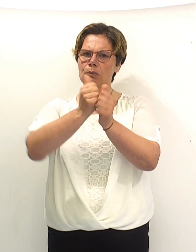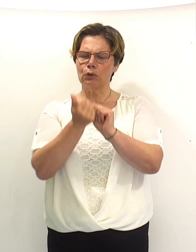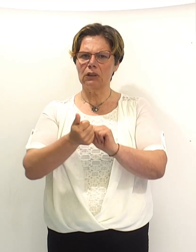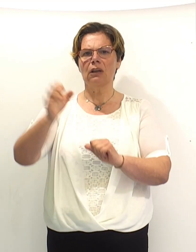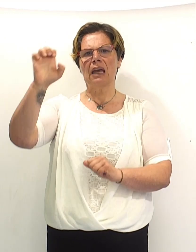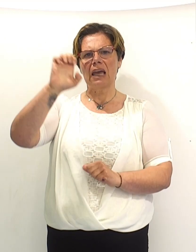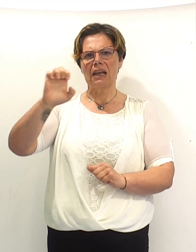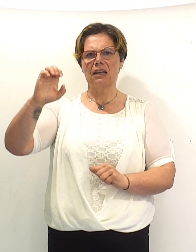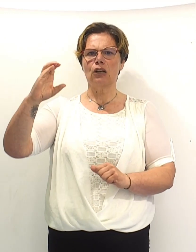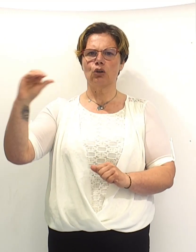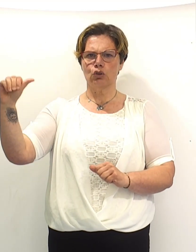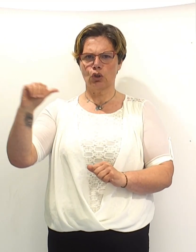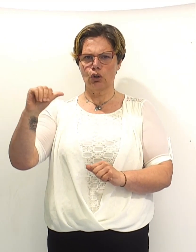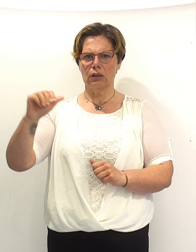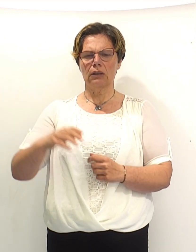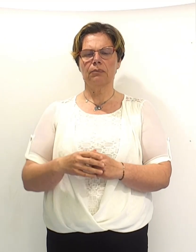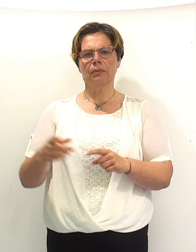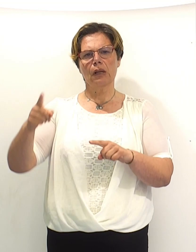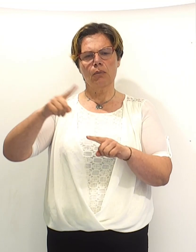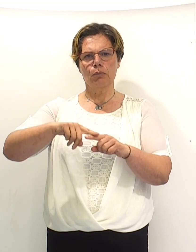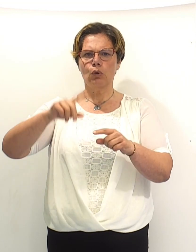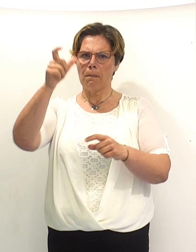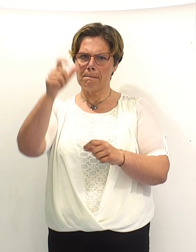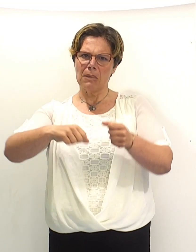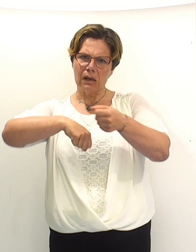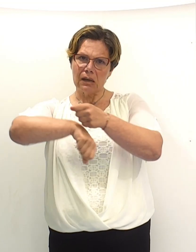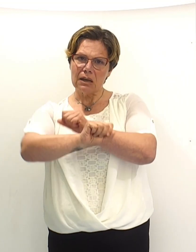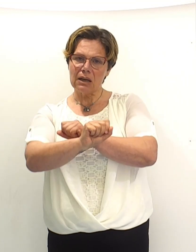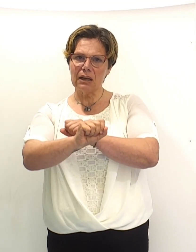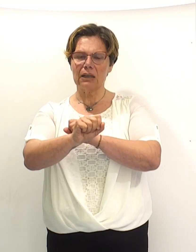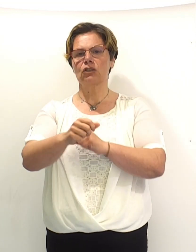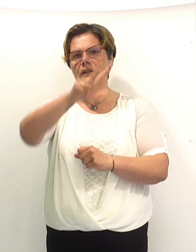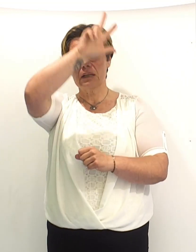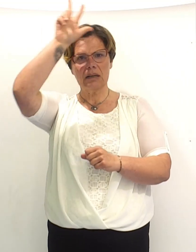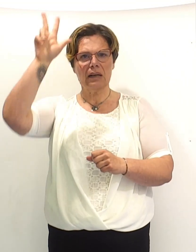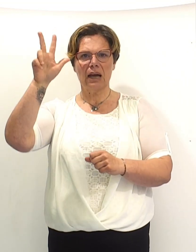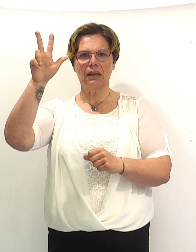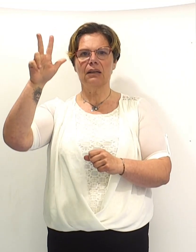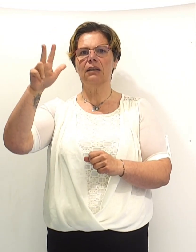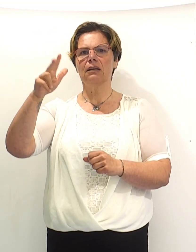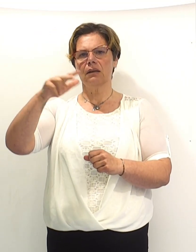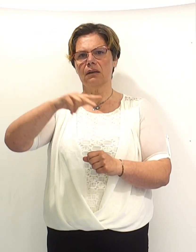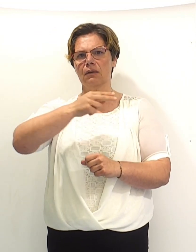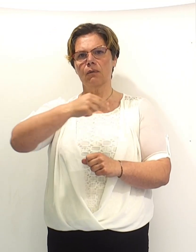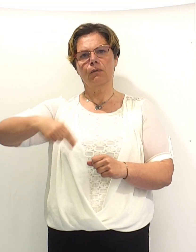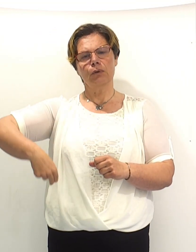Enrico Scotti e il calciatore del Real Forio Pablo Acosta.